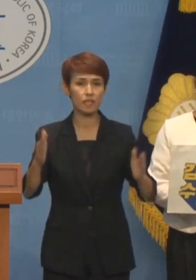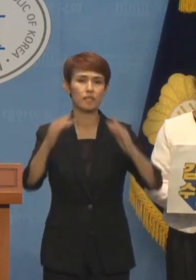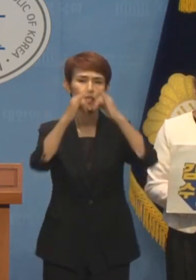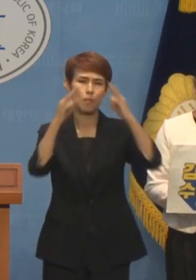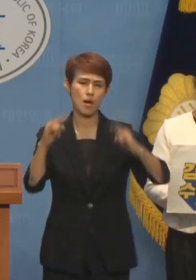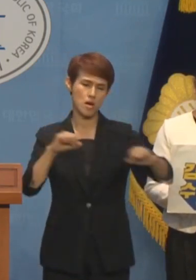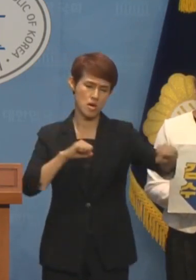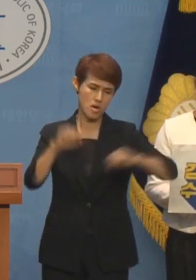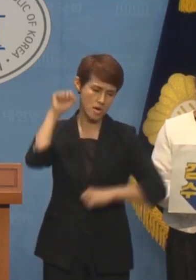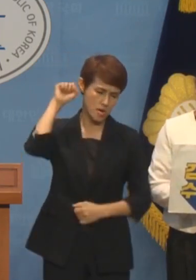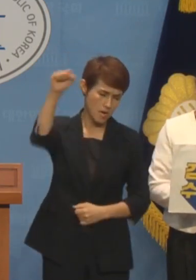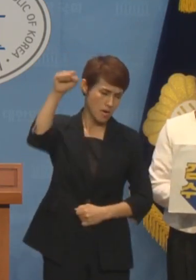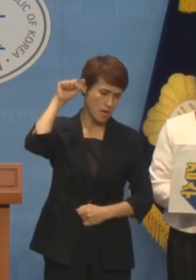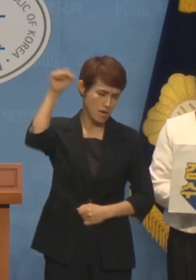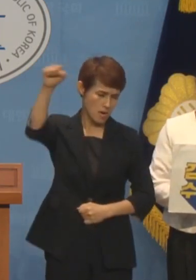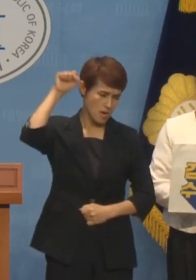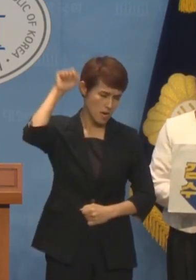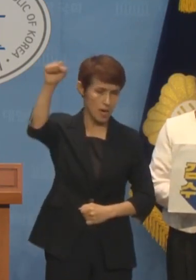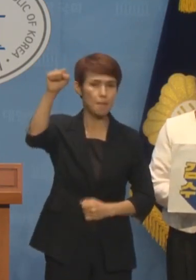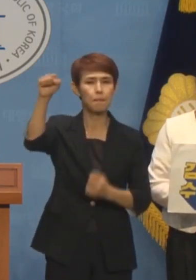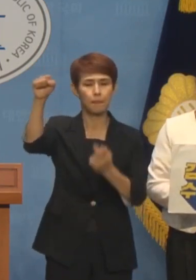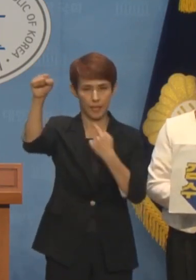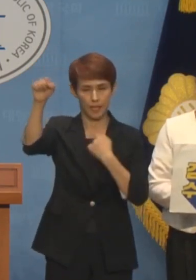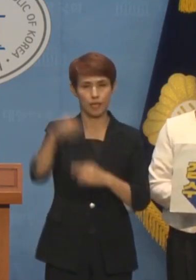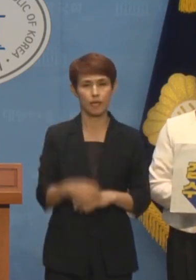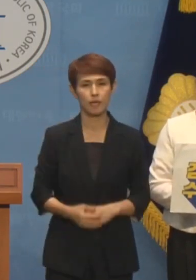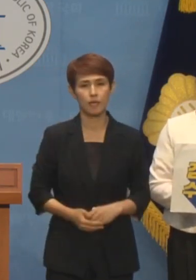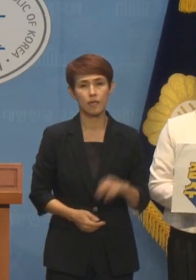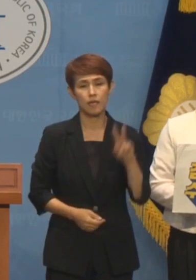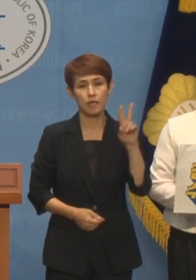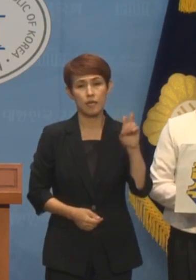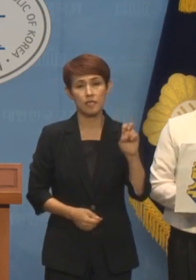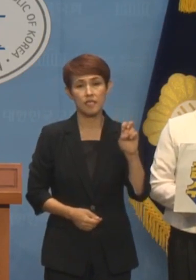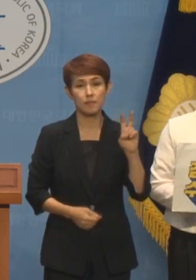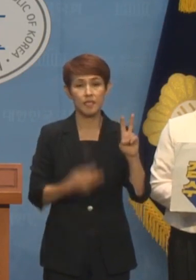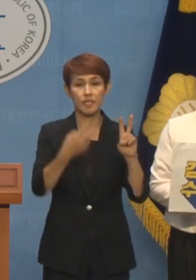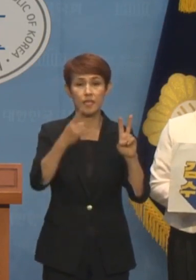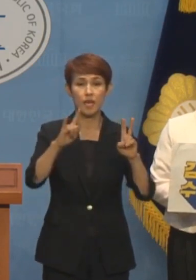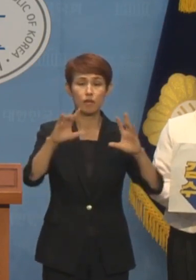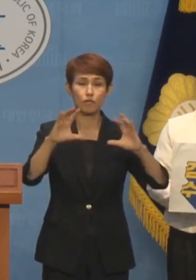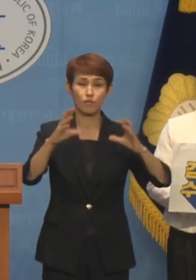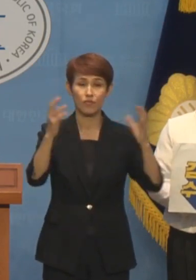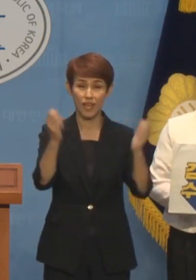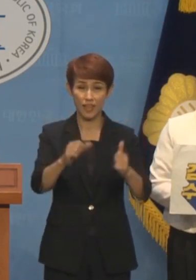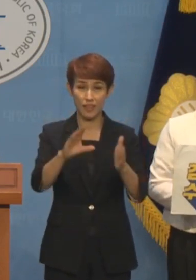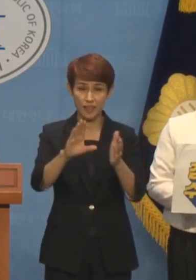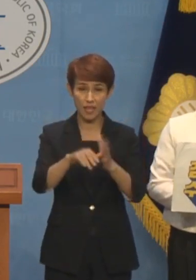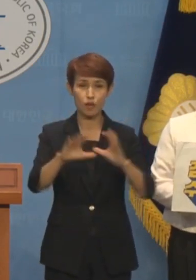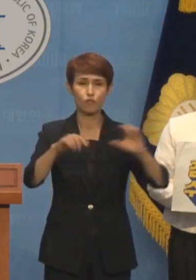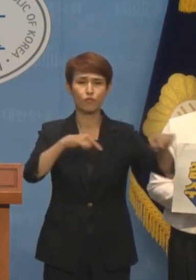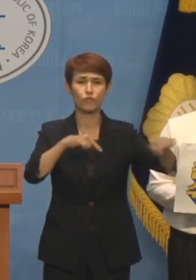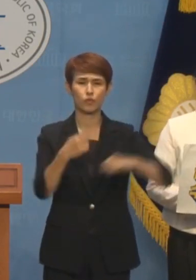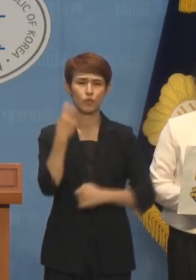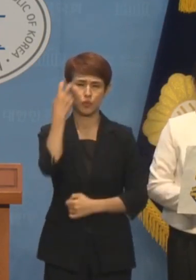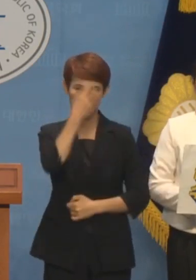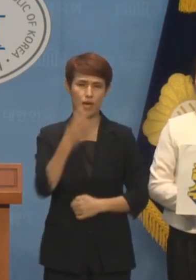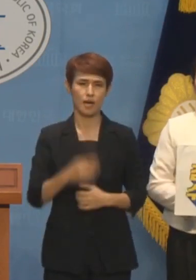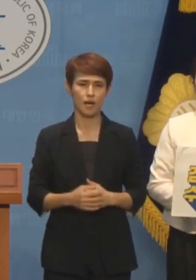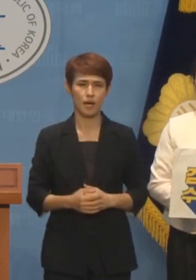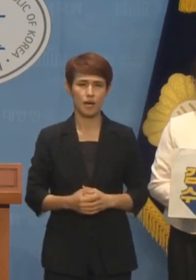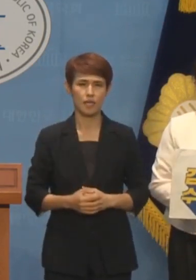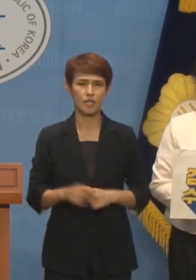오기도 했습니다. 그리고 22대 개혁국회에 국정조사와 특검